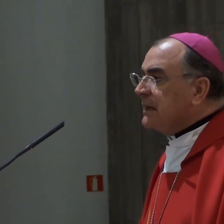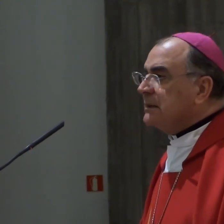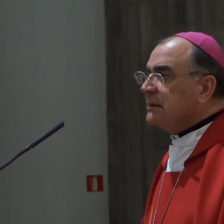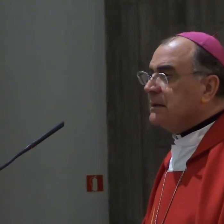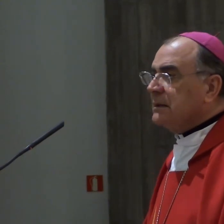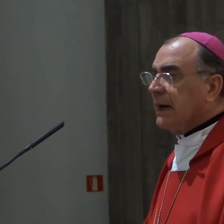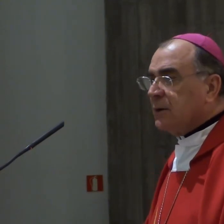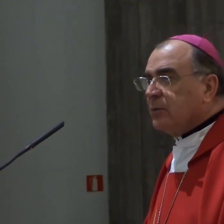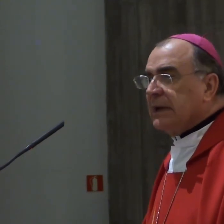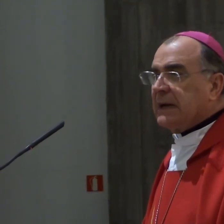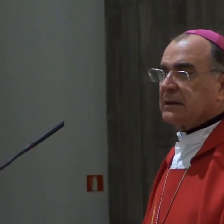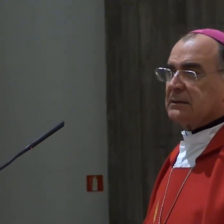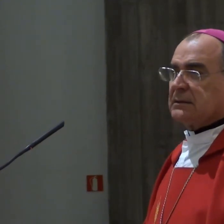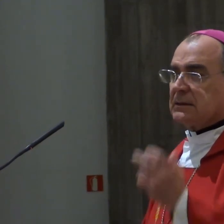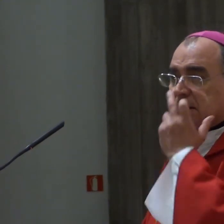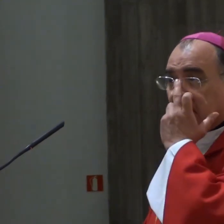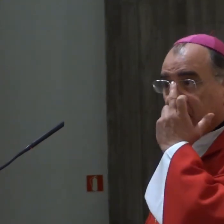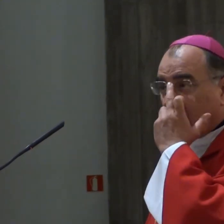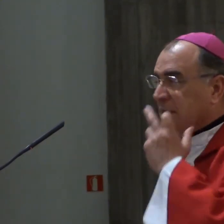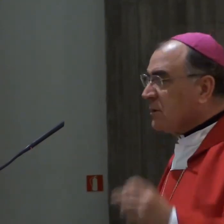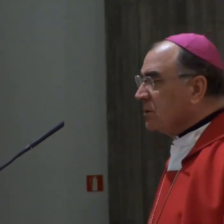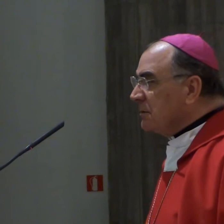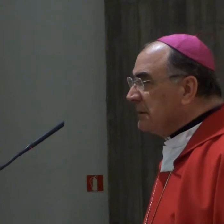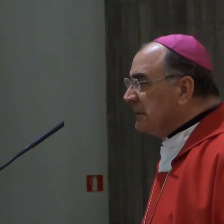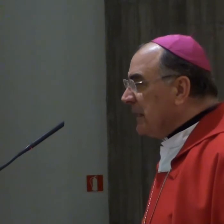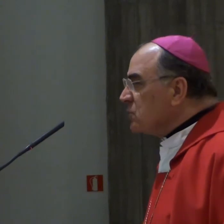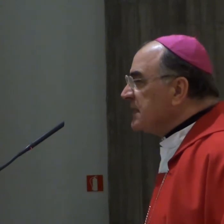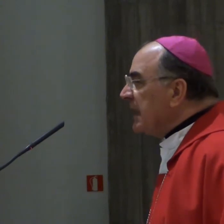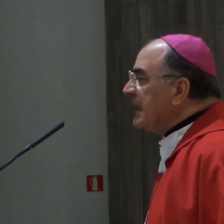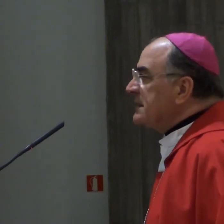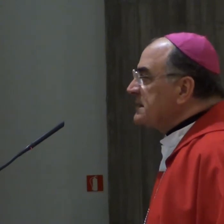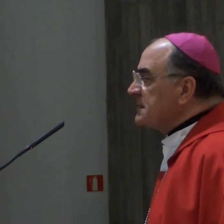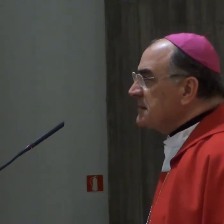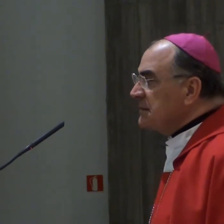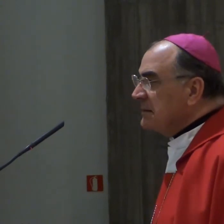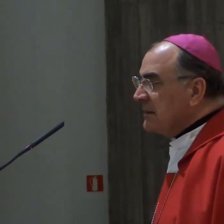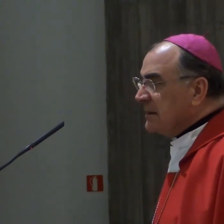vengan a iluminar el encuentro de